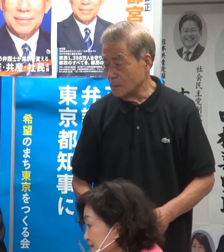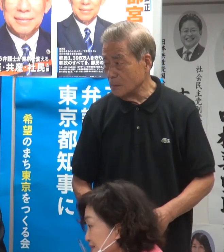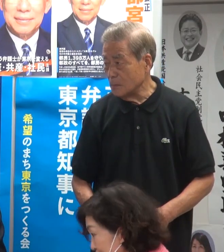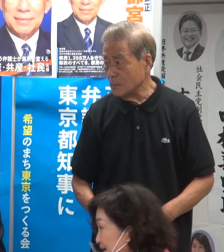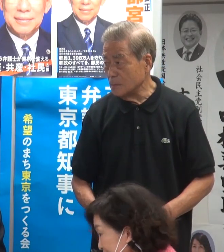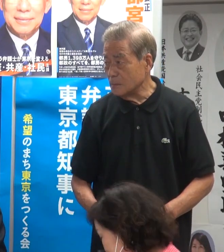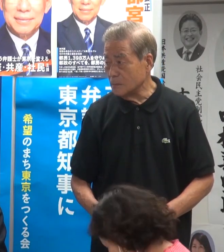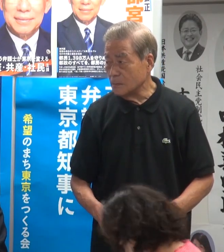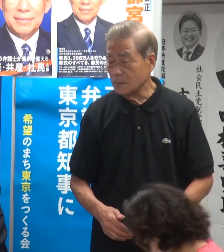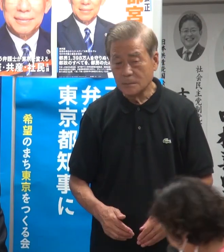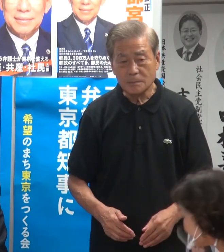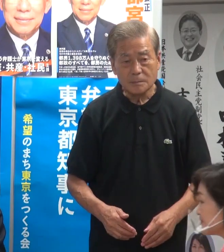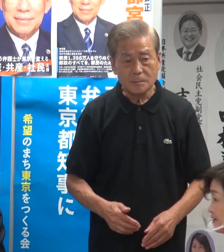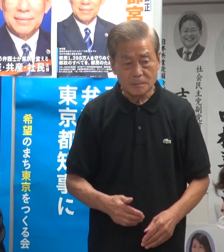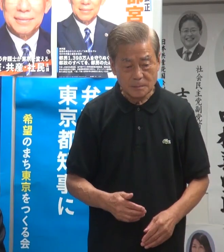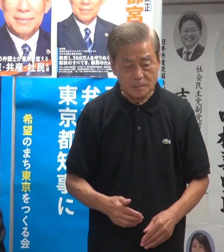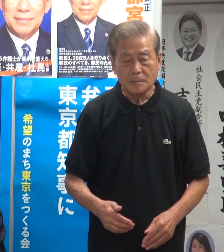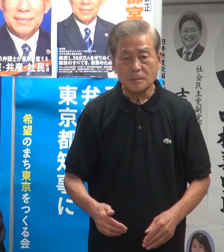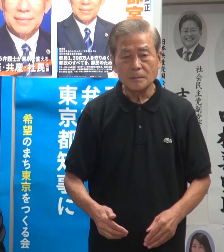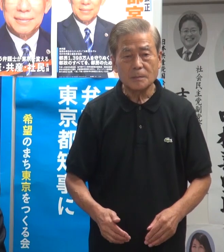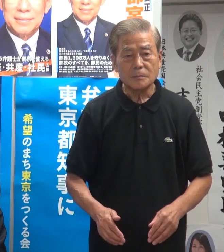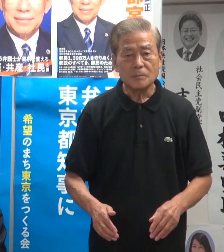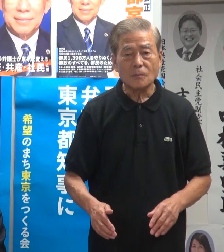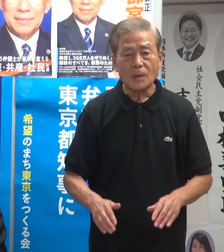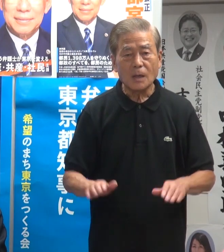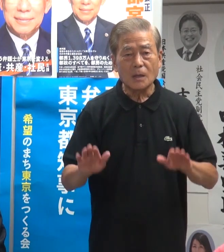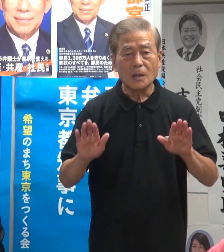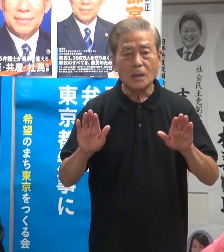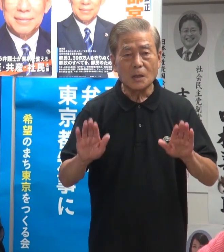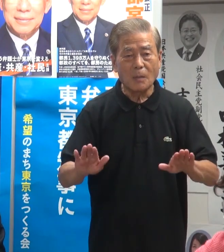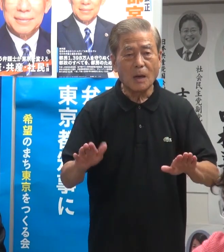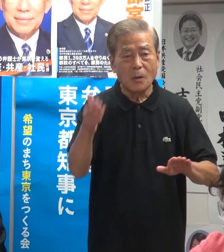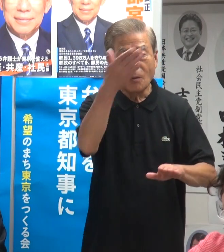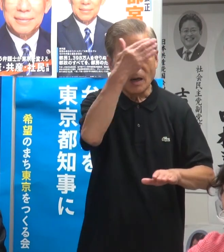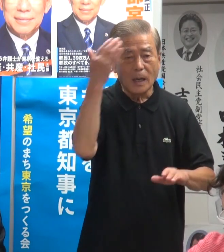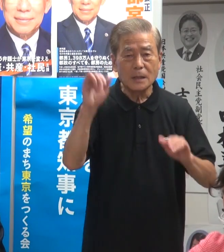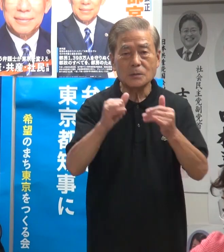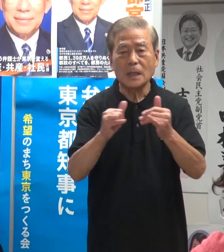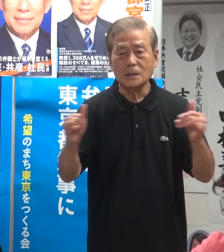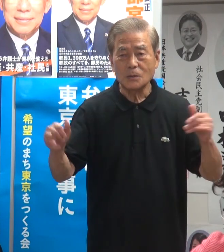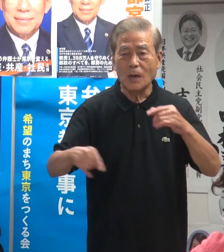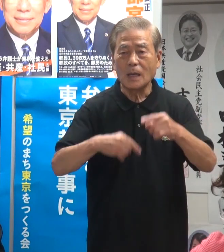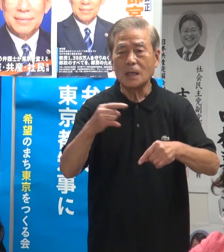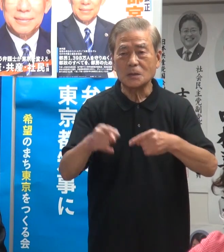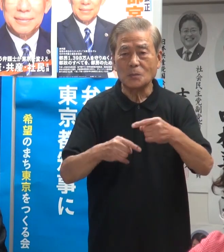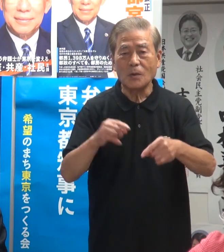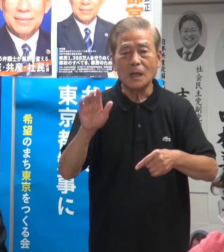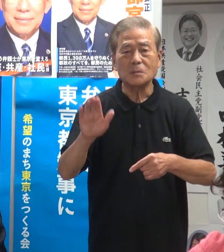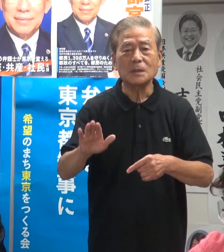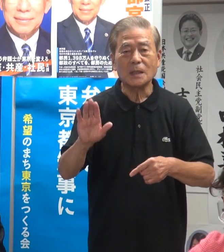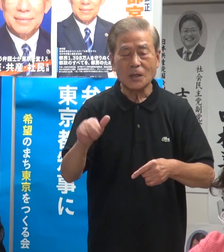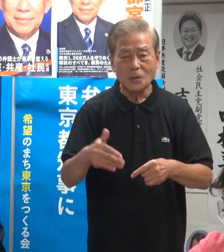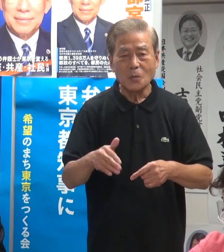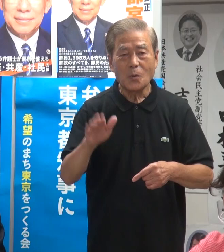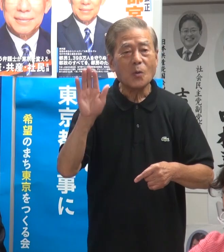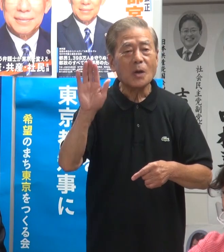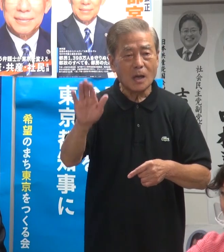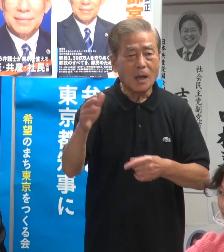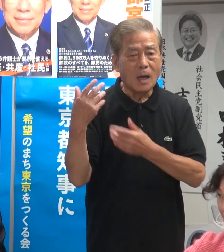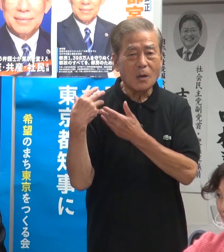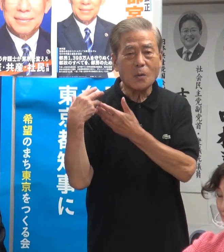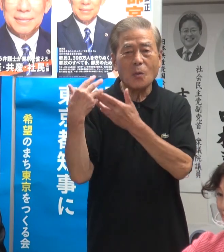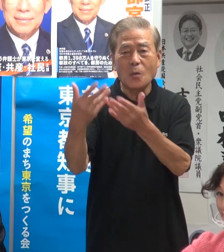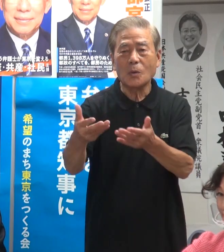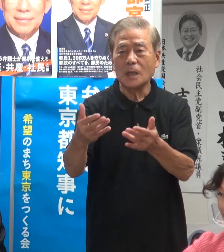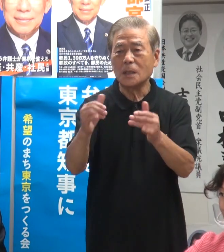もう一方、 電話です。あ、これ、自分でいきます。今、若い人の話もありましたけれども、先ほど後継者のお話も出たと思